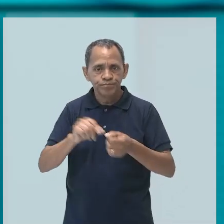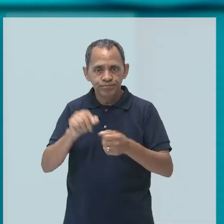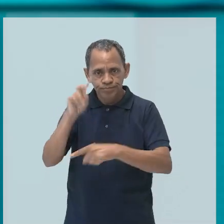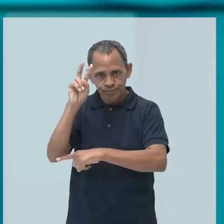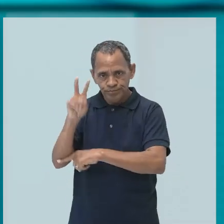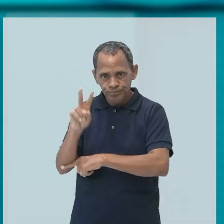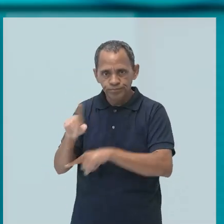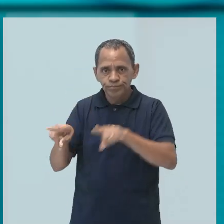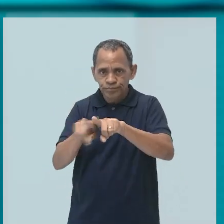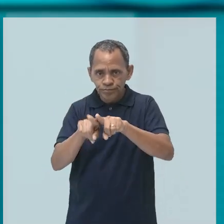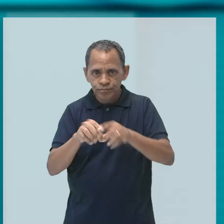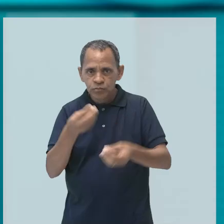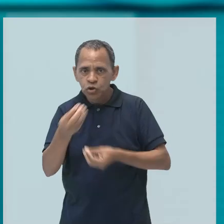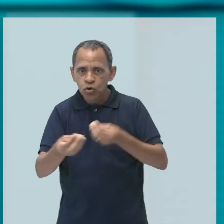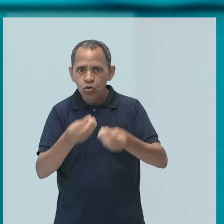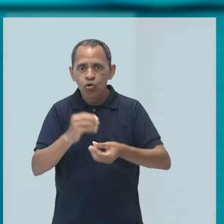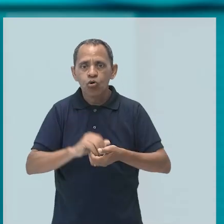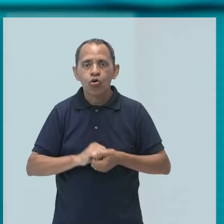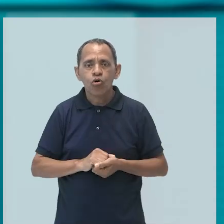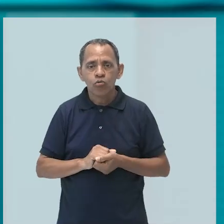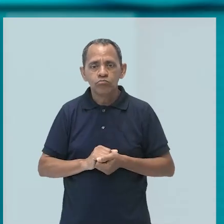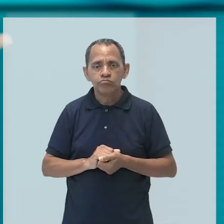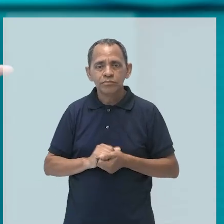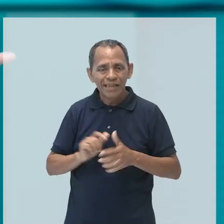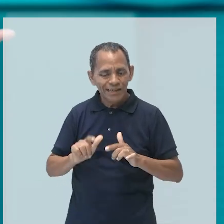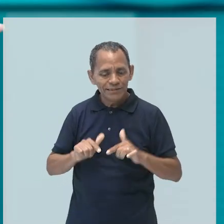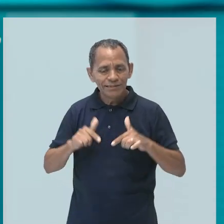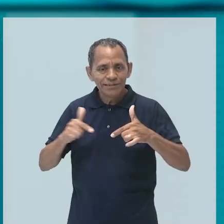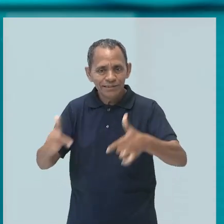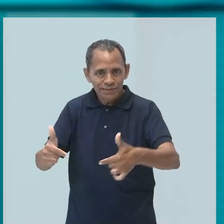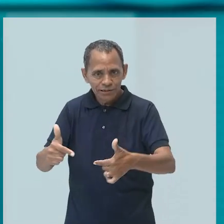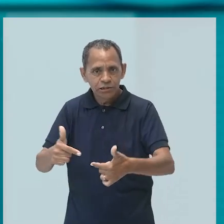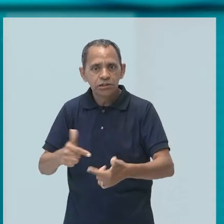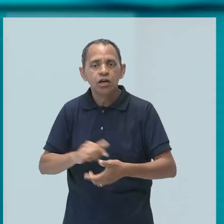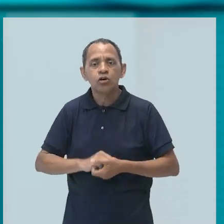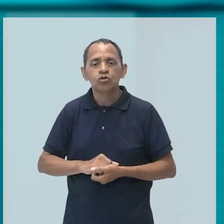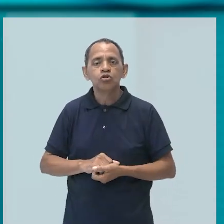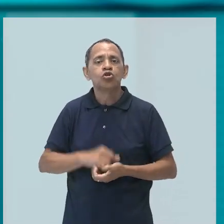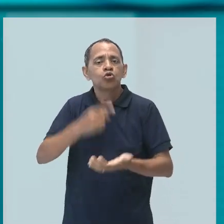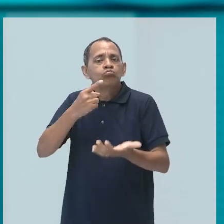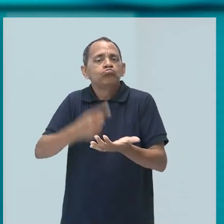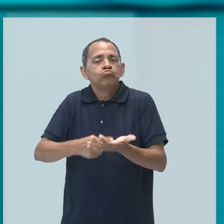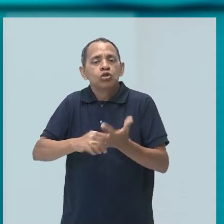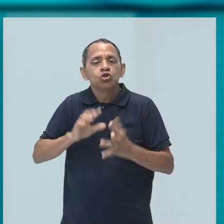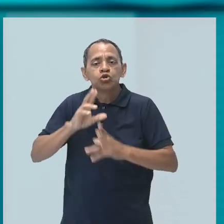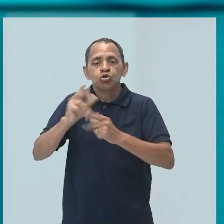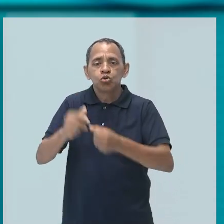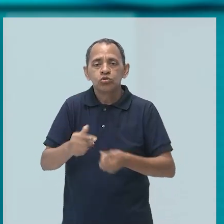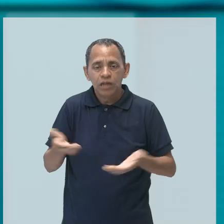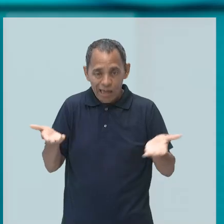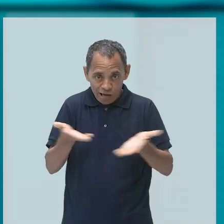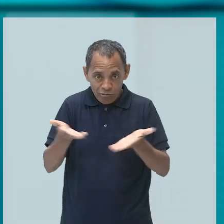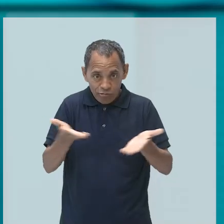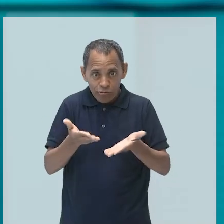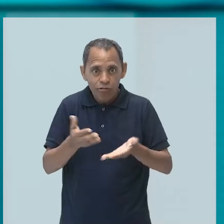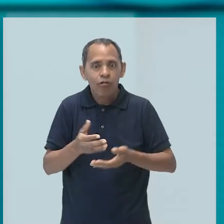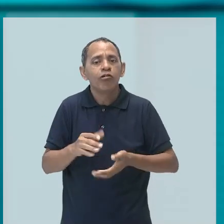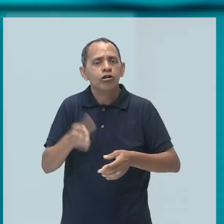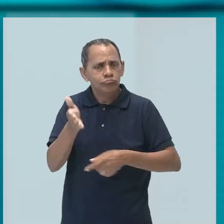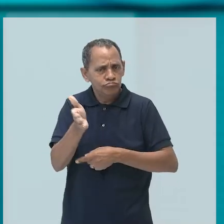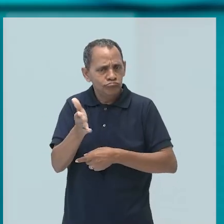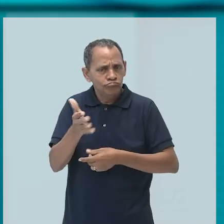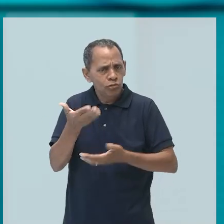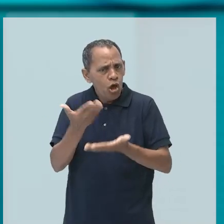e como isso deve ser algo que é compromisso de todos. Ok, pessoal? Então agora que nós